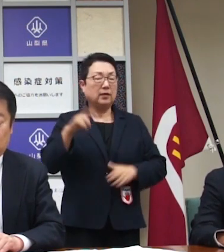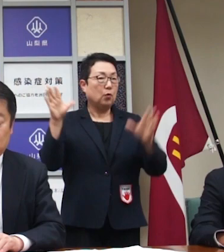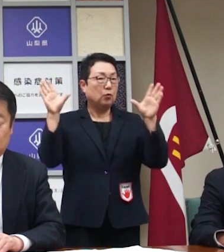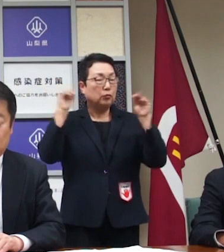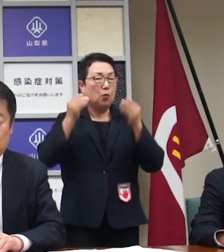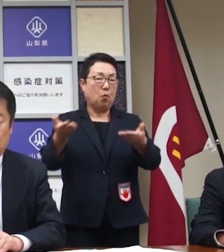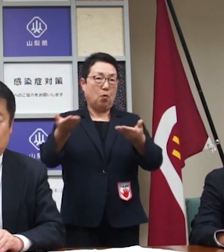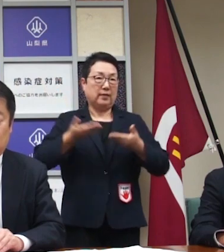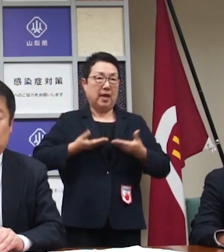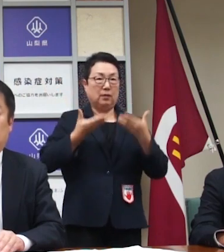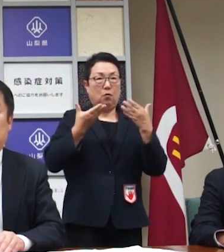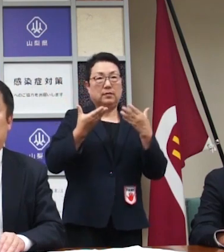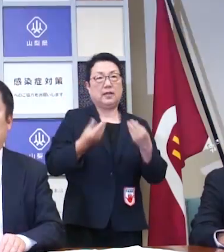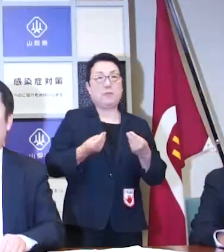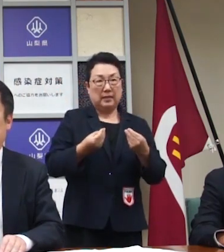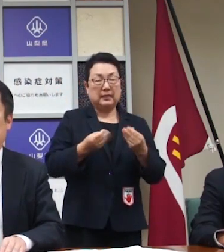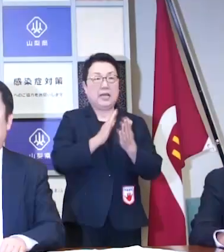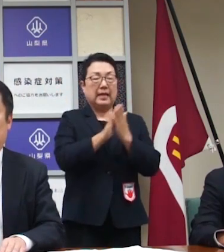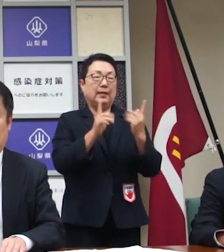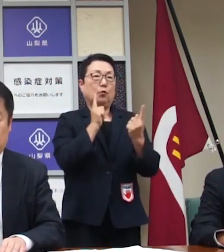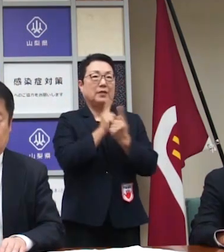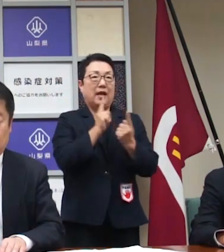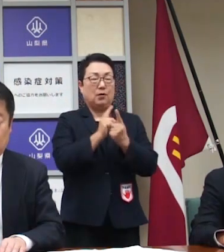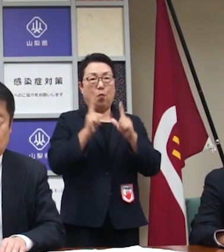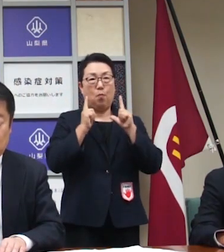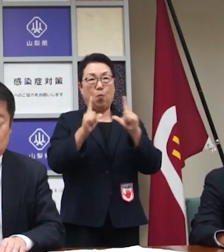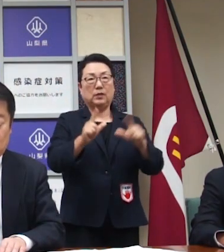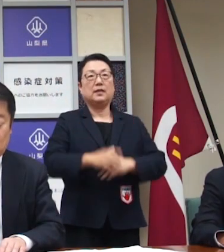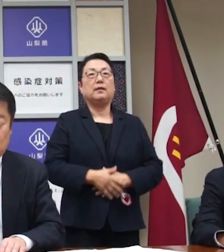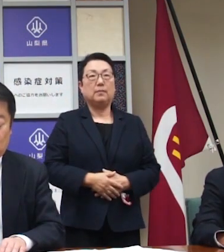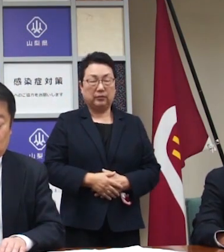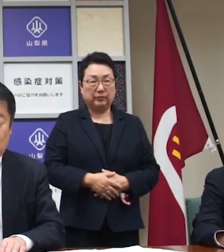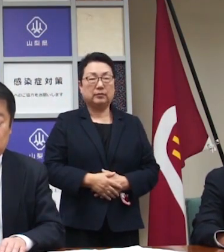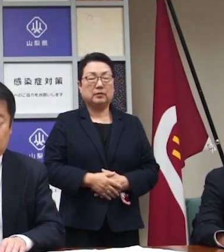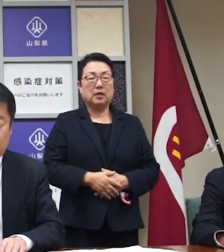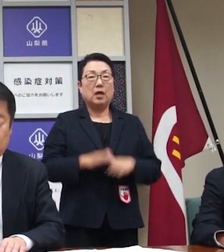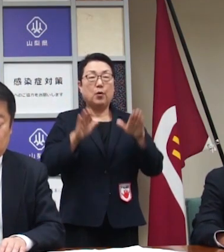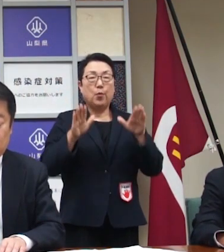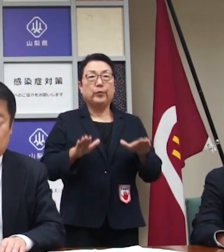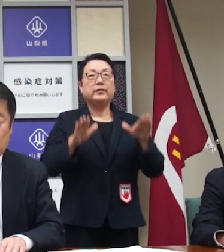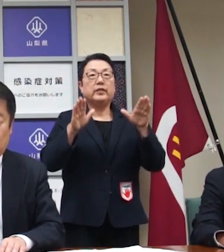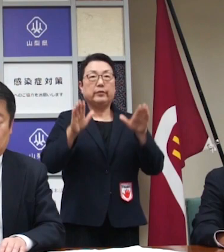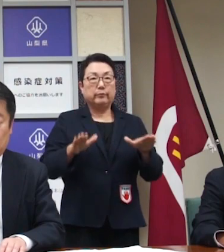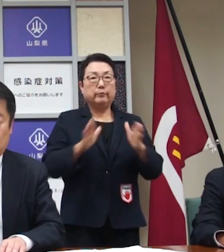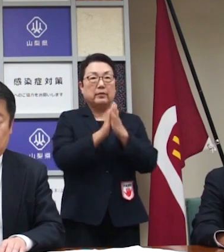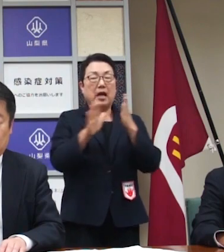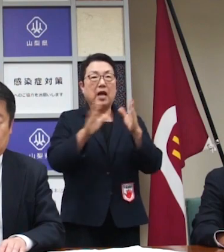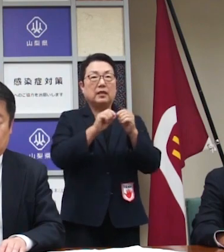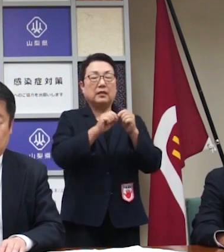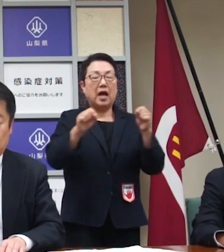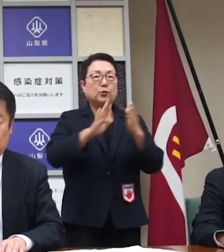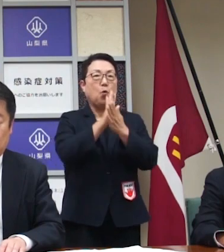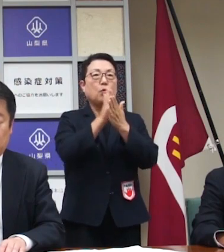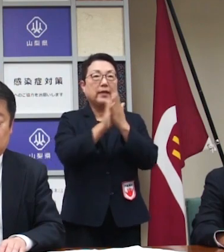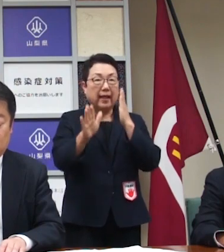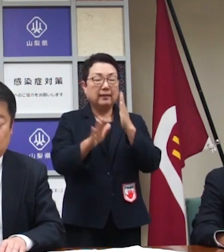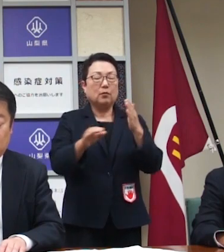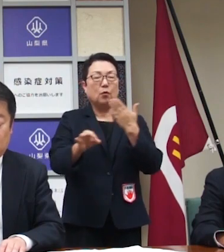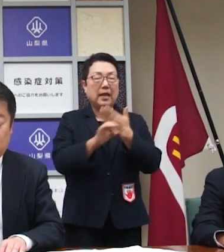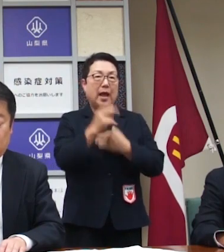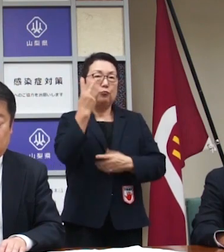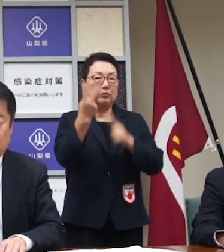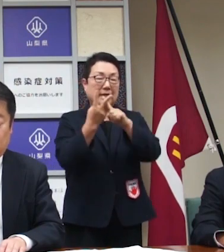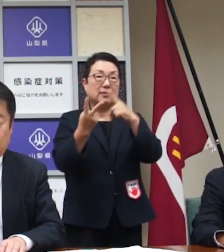報提供に関する本件の対応につきまして申し上げます。本日、長野県の2例目として確認され